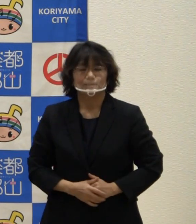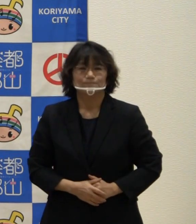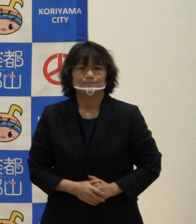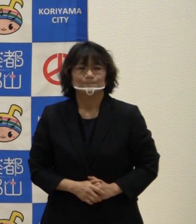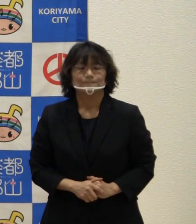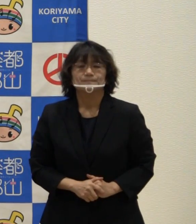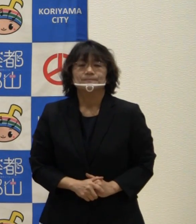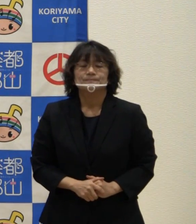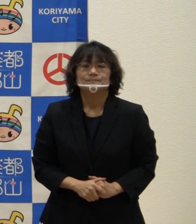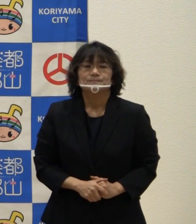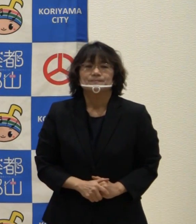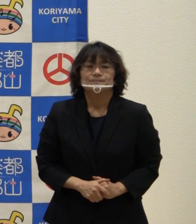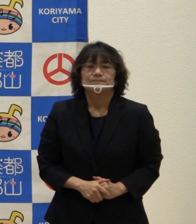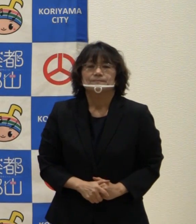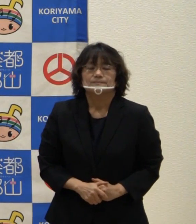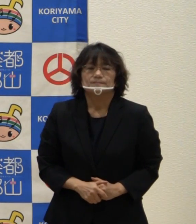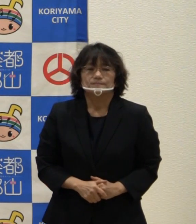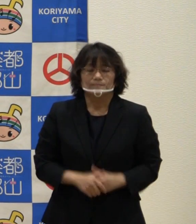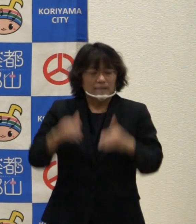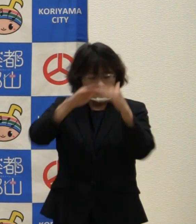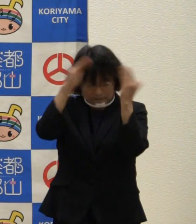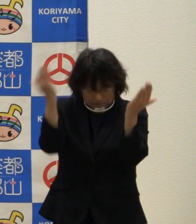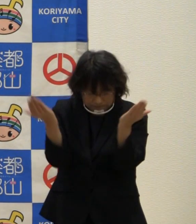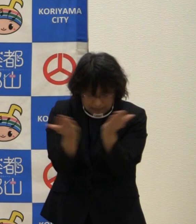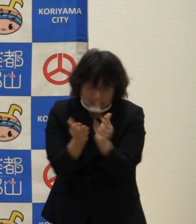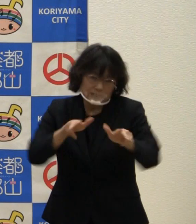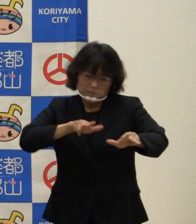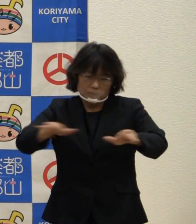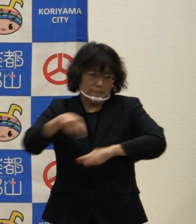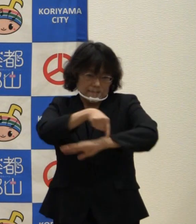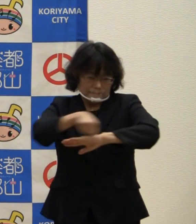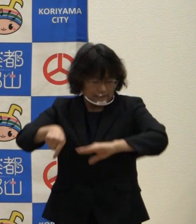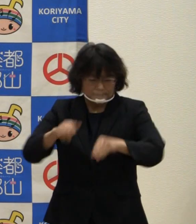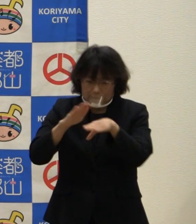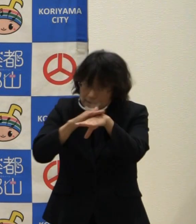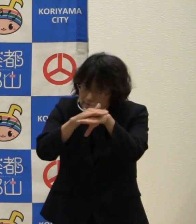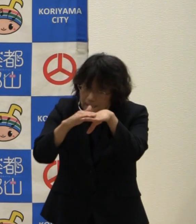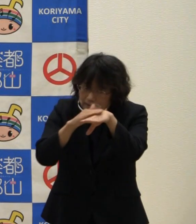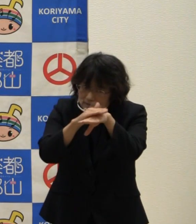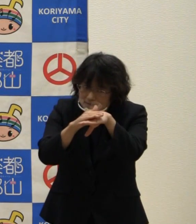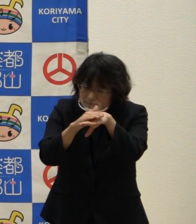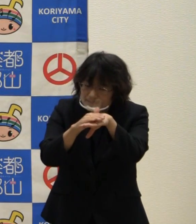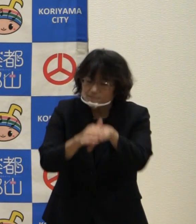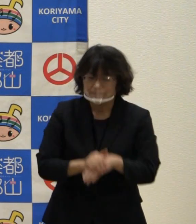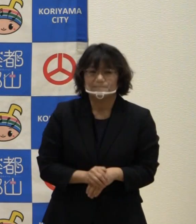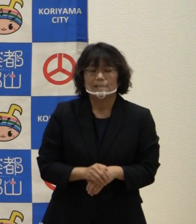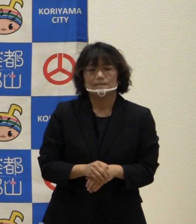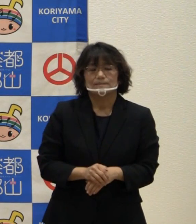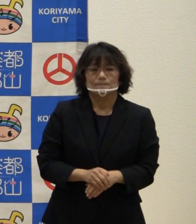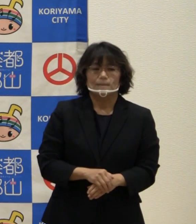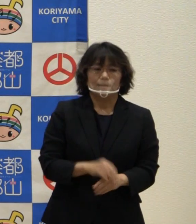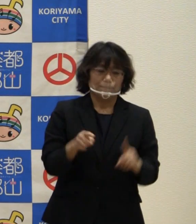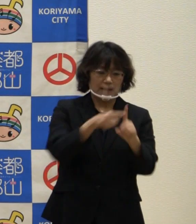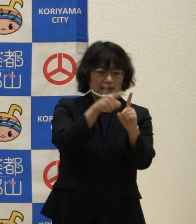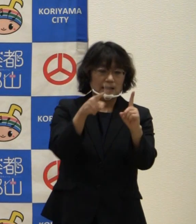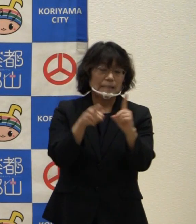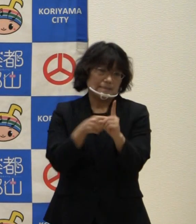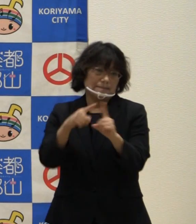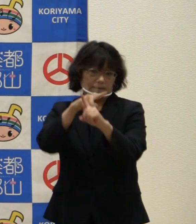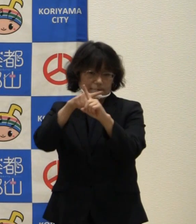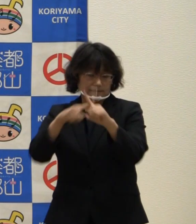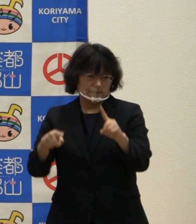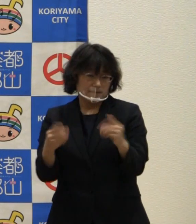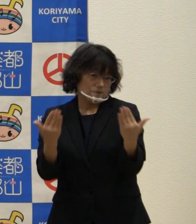あとはもう全ての政策に要になるわけですが、 DX 化をですねさらに進めていきたい